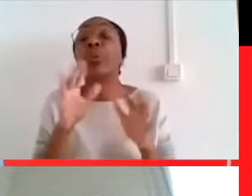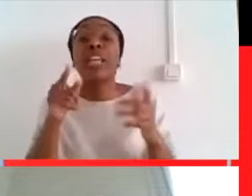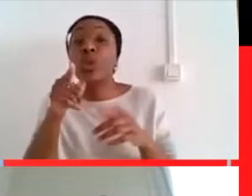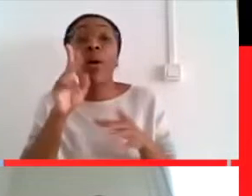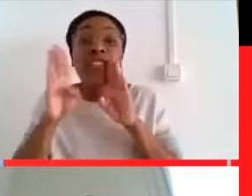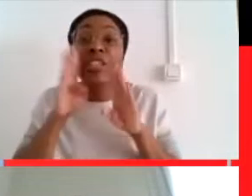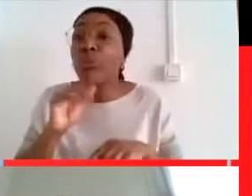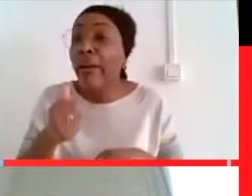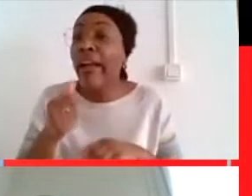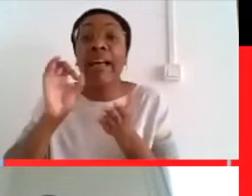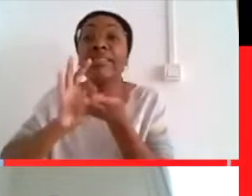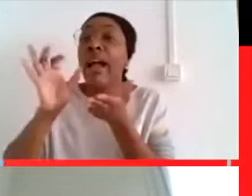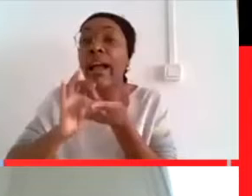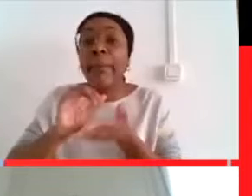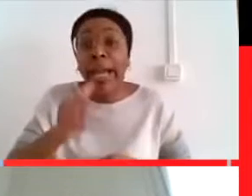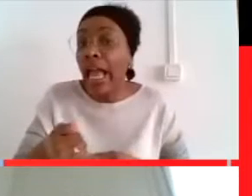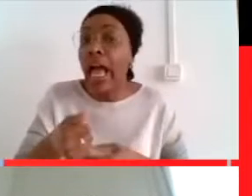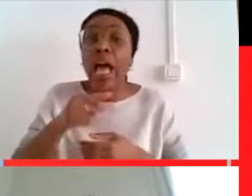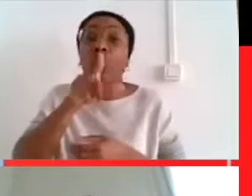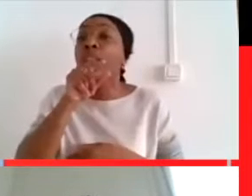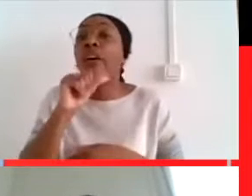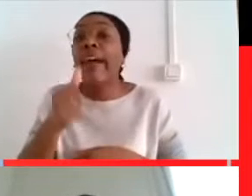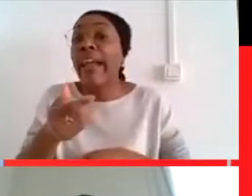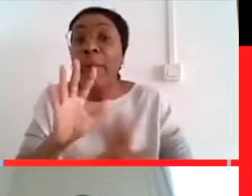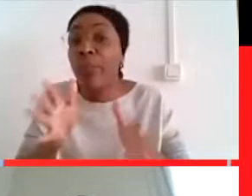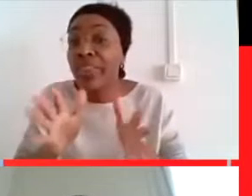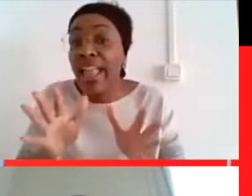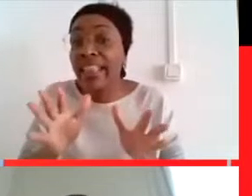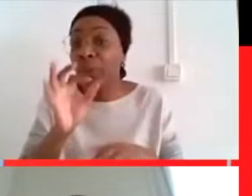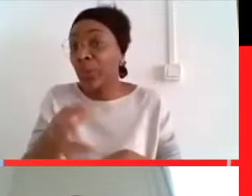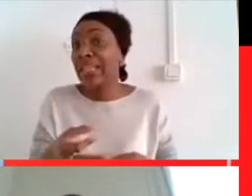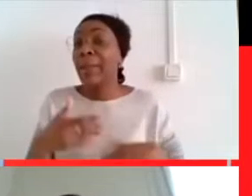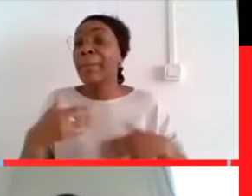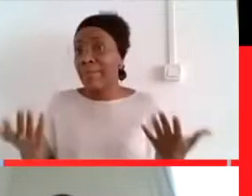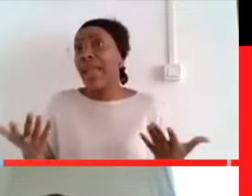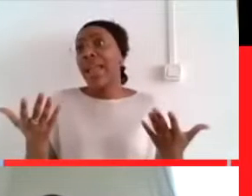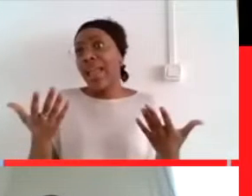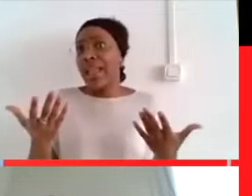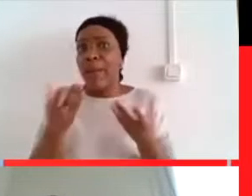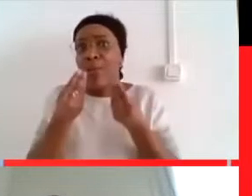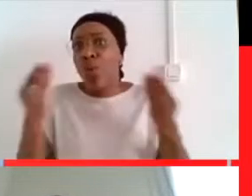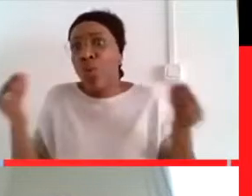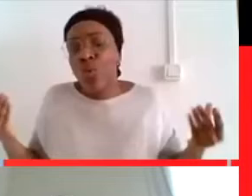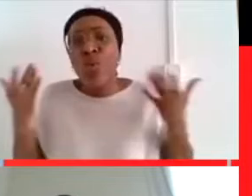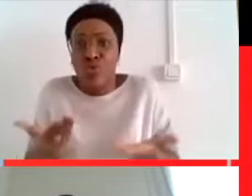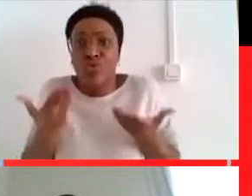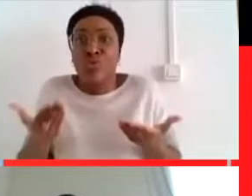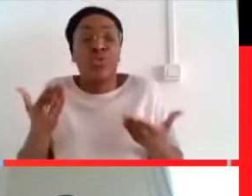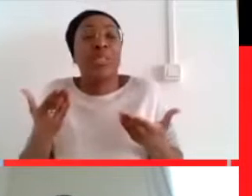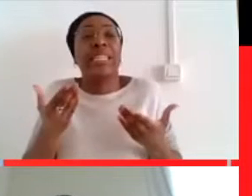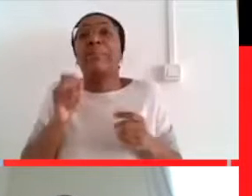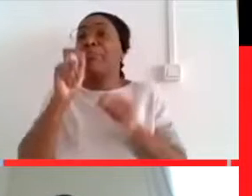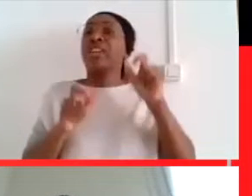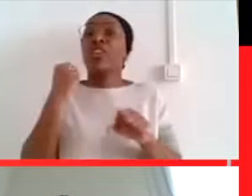sur YouTube, sur Instagram, voilà, sur toute cette plateforme en fait de communication.